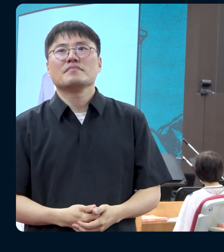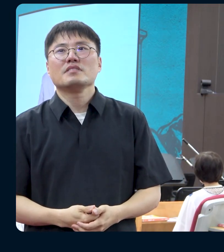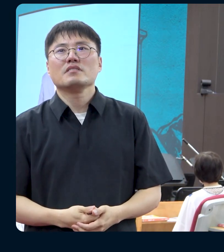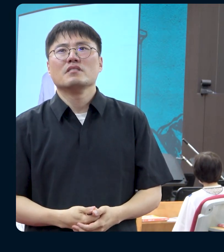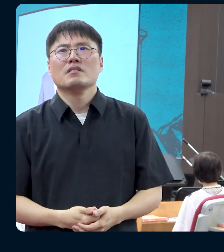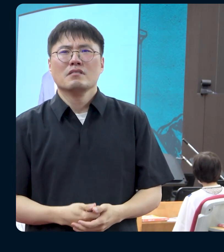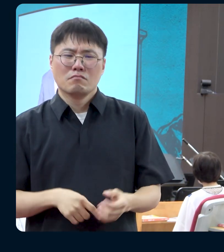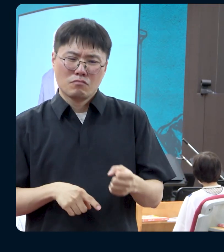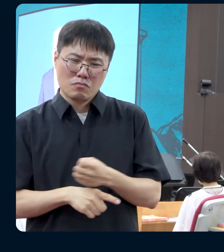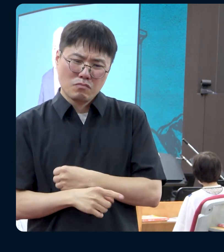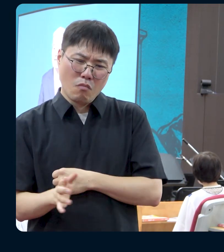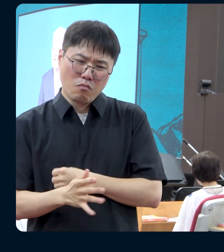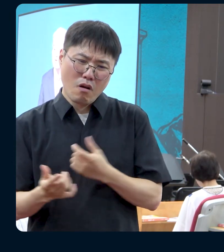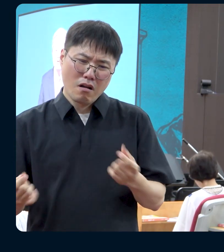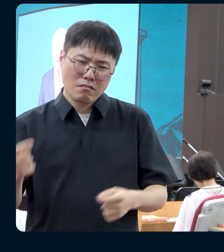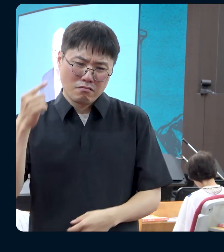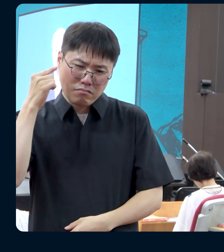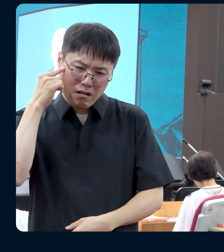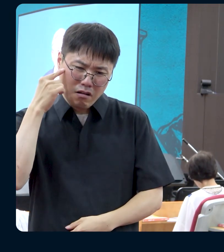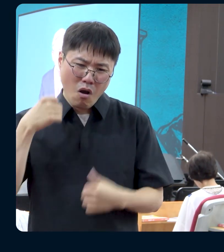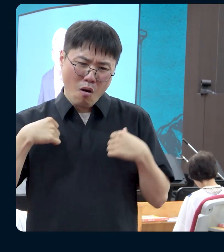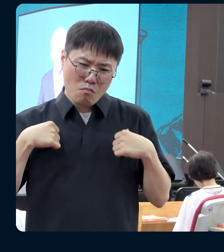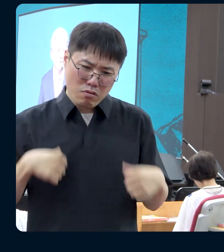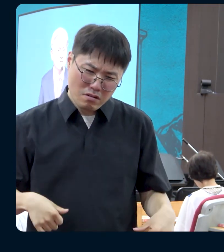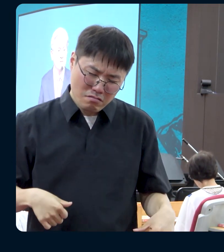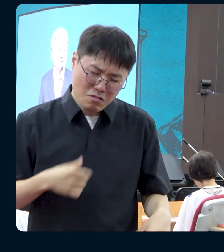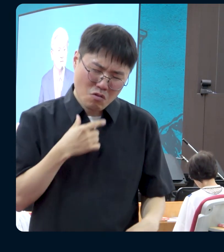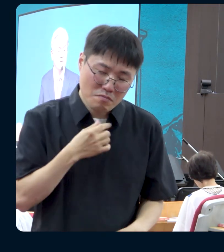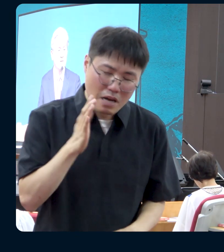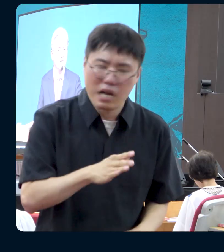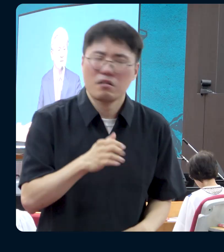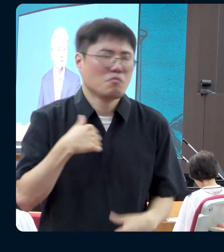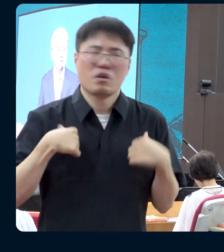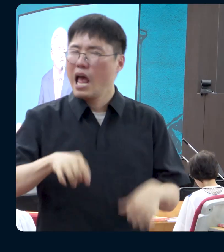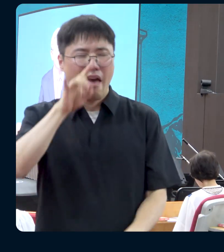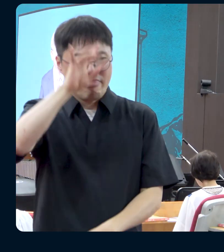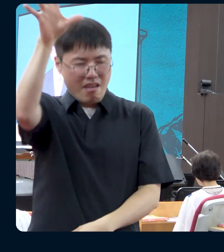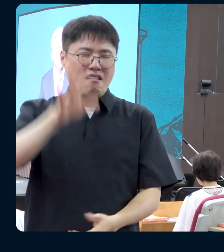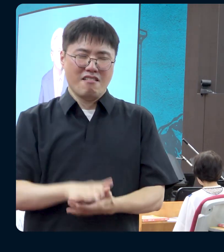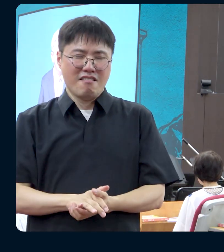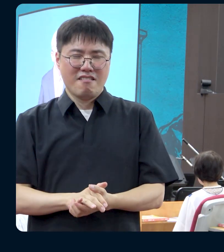아니야 하면서 포기하고 싶을 때가 있는데 절대 포기하면 안 된다.